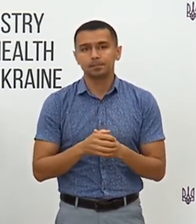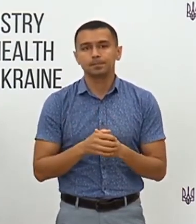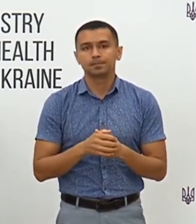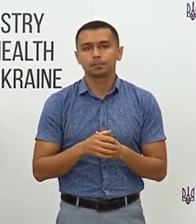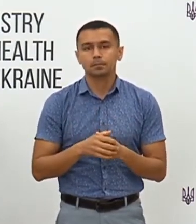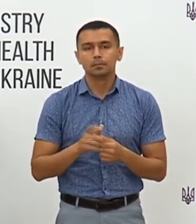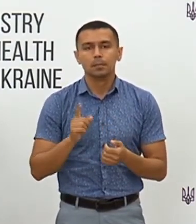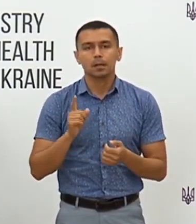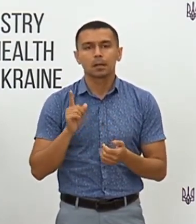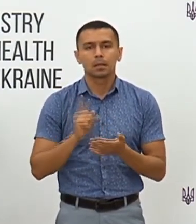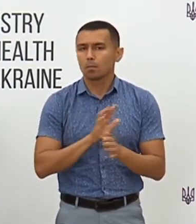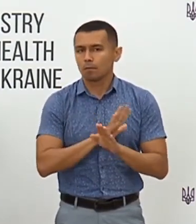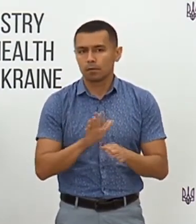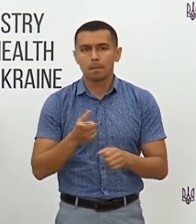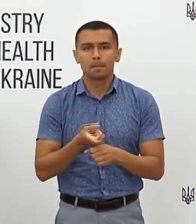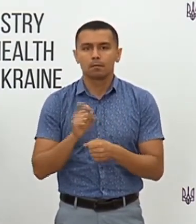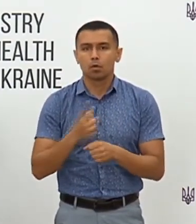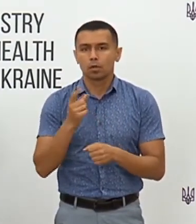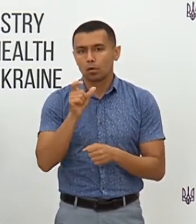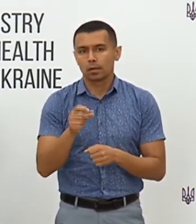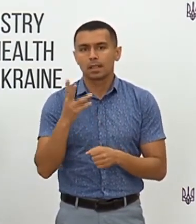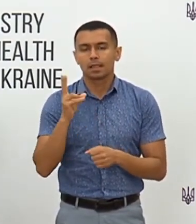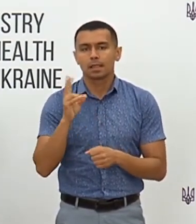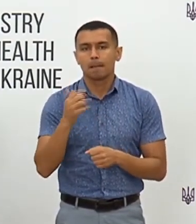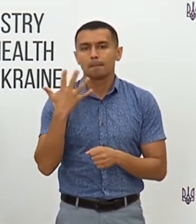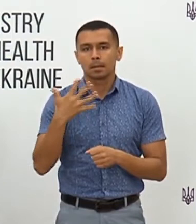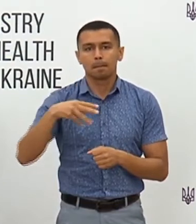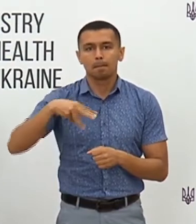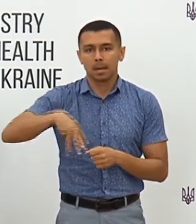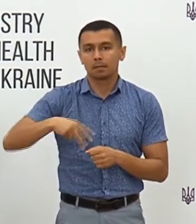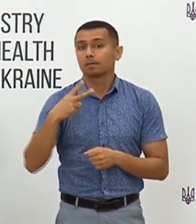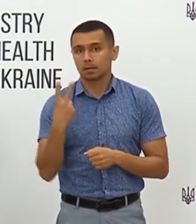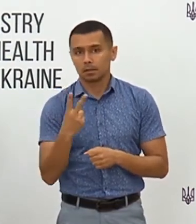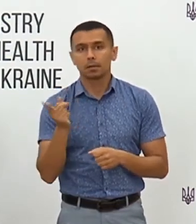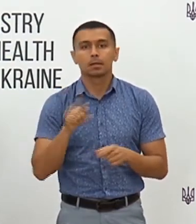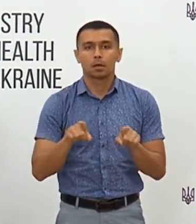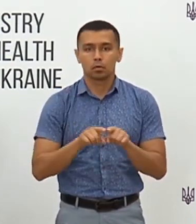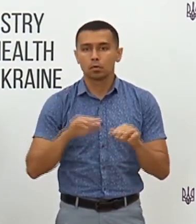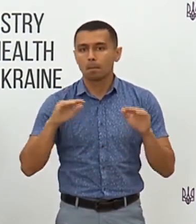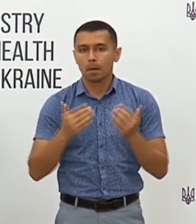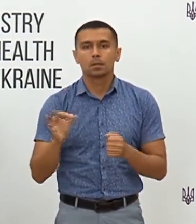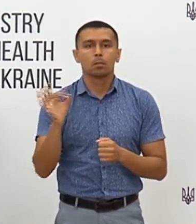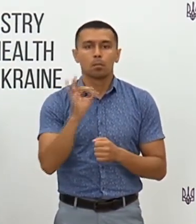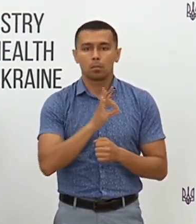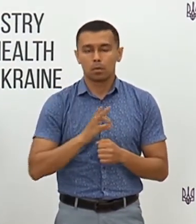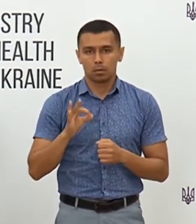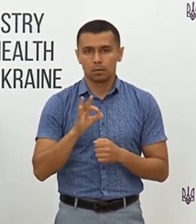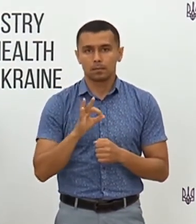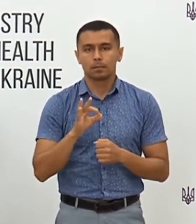проходять, не повинна перевищувати одна людина на 5 квадратних метрів. Також обмеження щодо